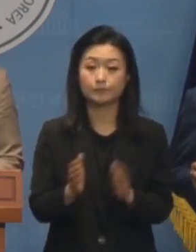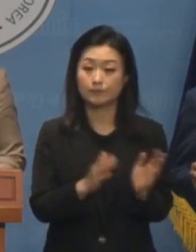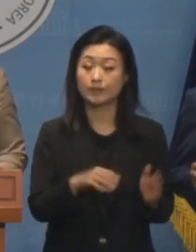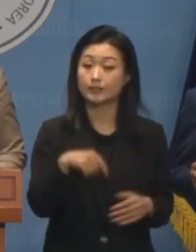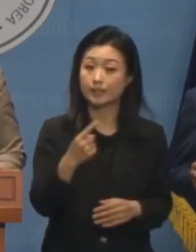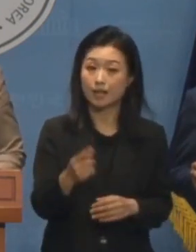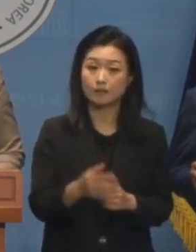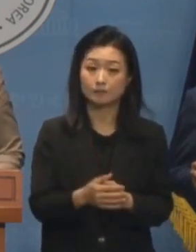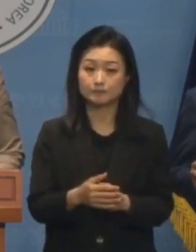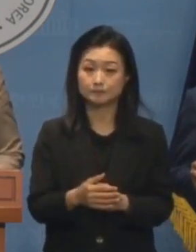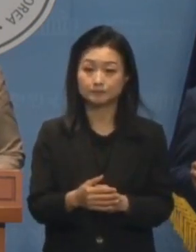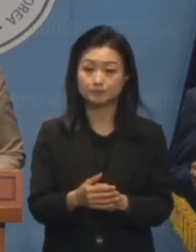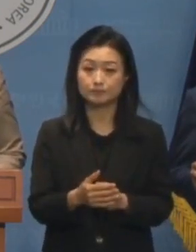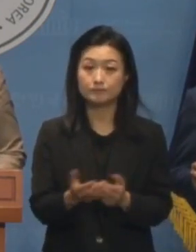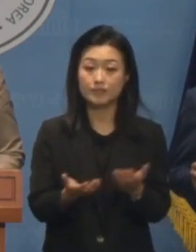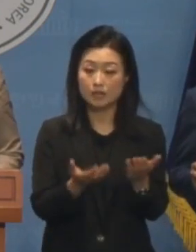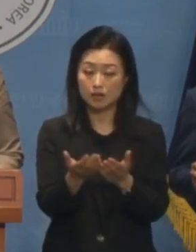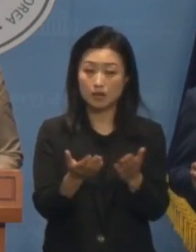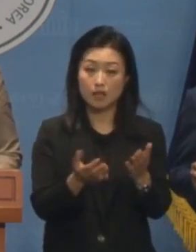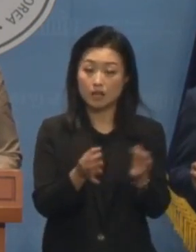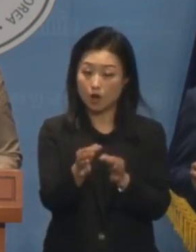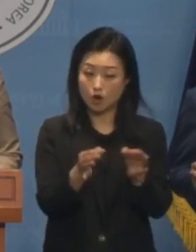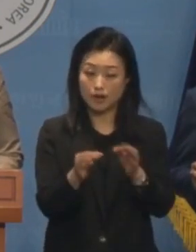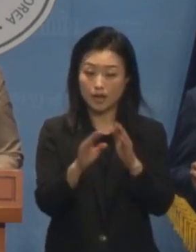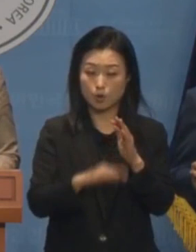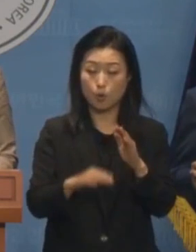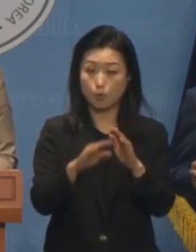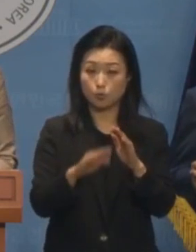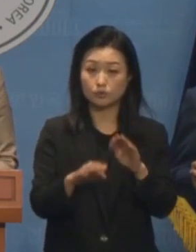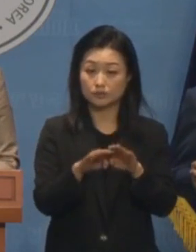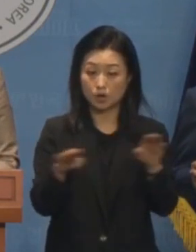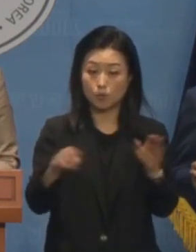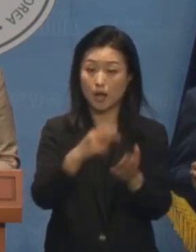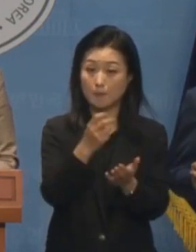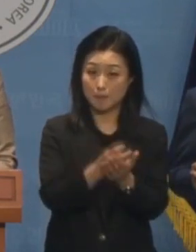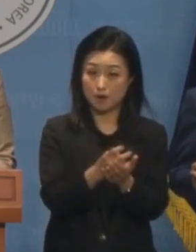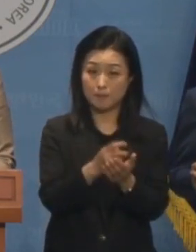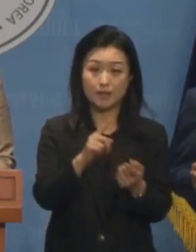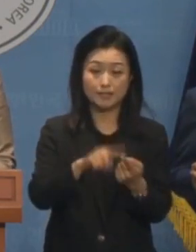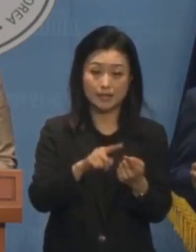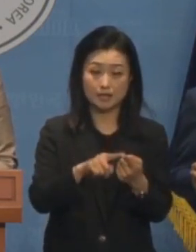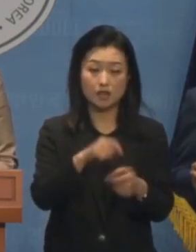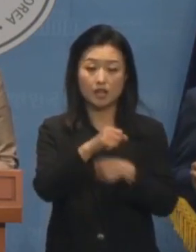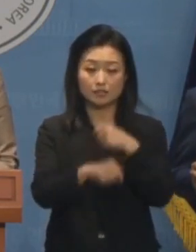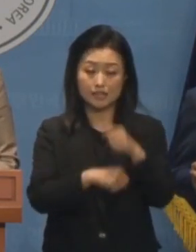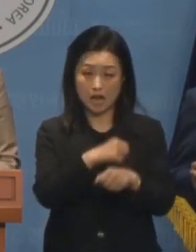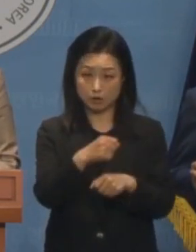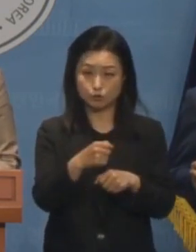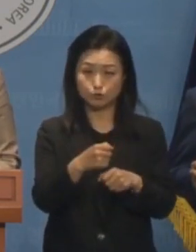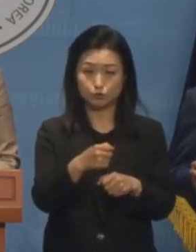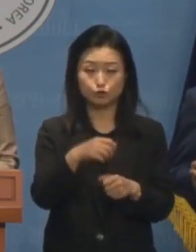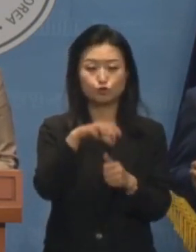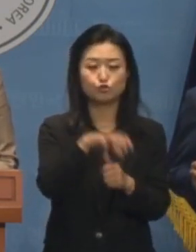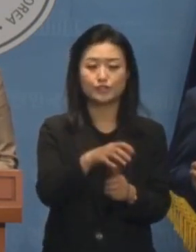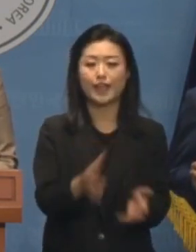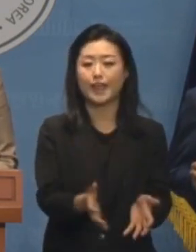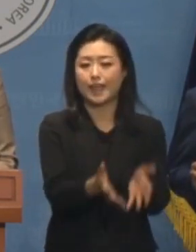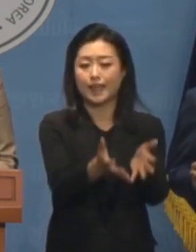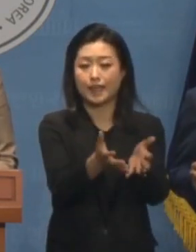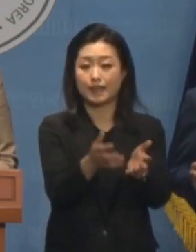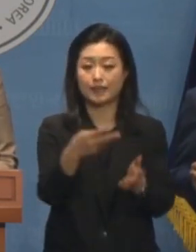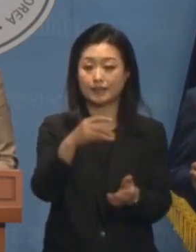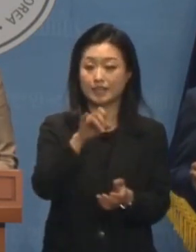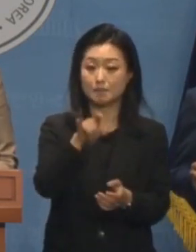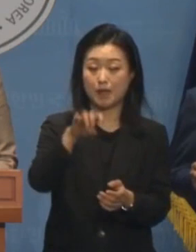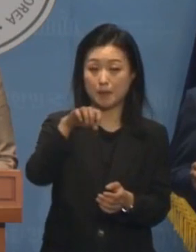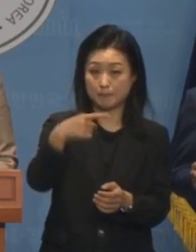것들은 거래공정화법에 대해서는 온풀법을 여전히 제정하지 않고 자율규제 도구마에 갇혀서 TMF 사태에서 문제가